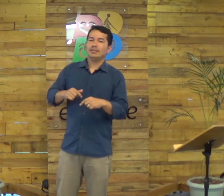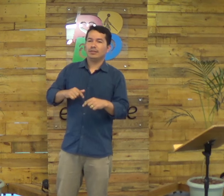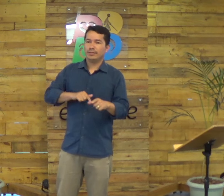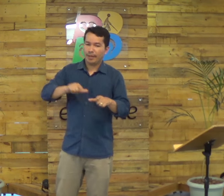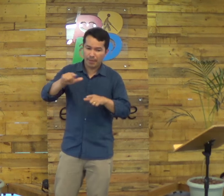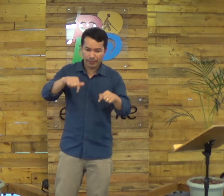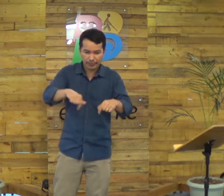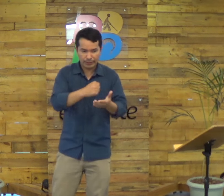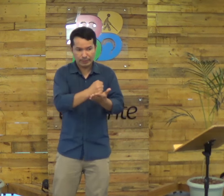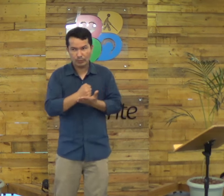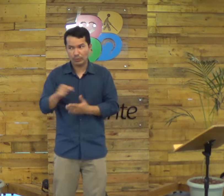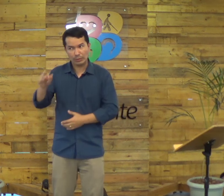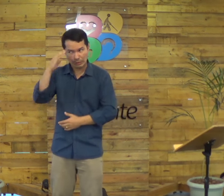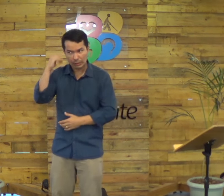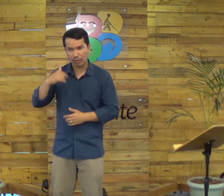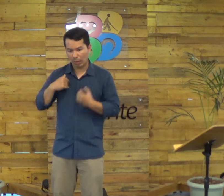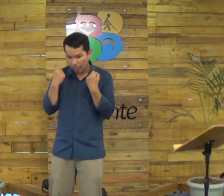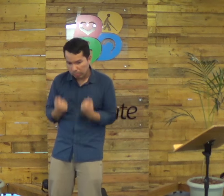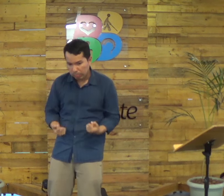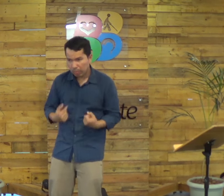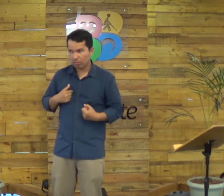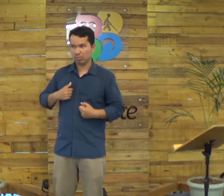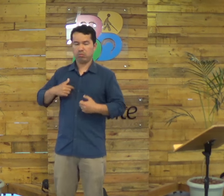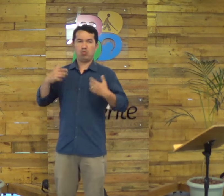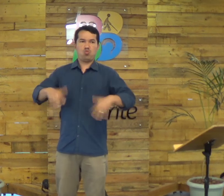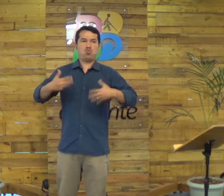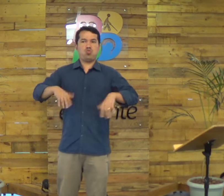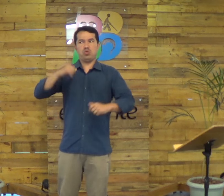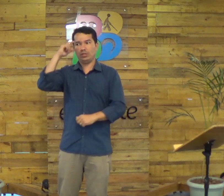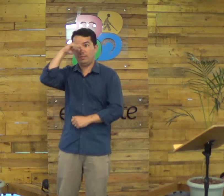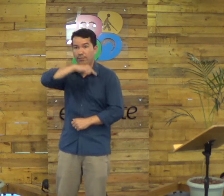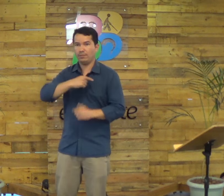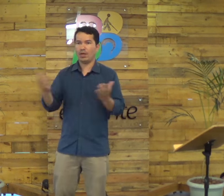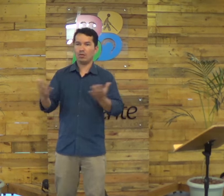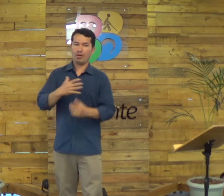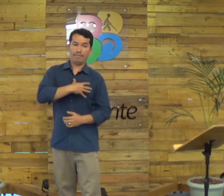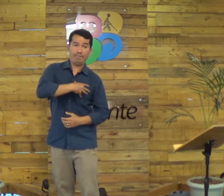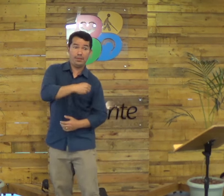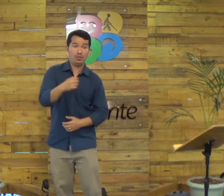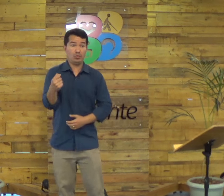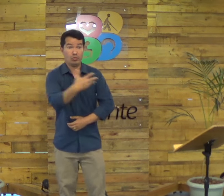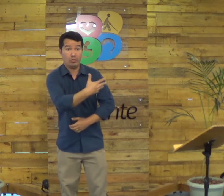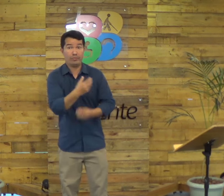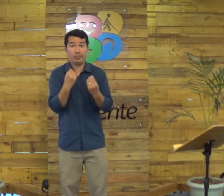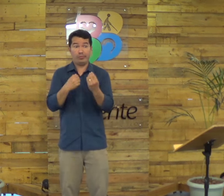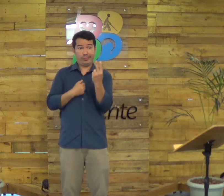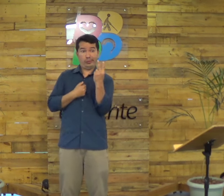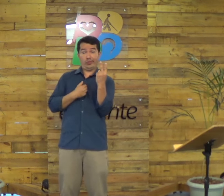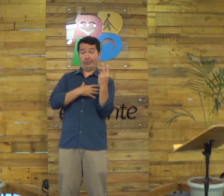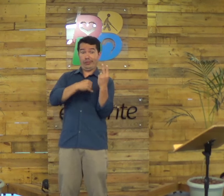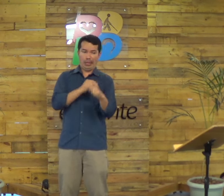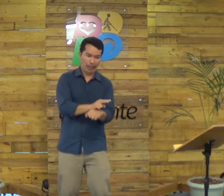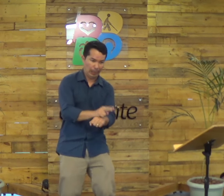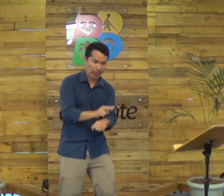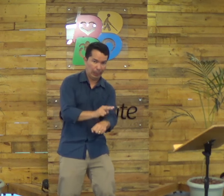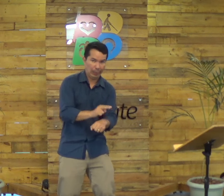olha aqui, esse pastor que está indo pra cá, dá trabalho, porque é um trabalho pesado, é um trabalho difícil, ele, né, eu tenho